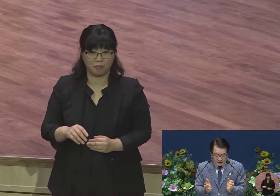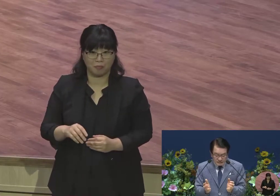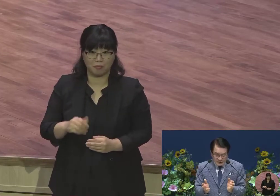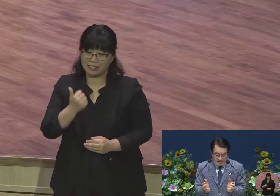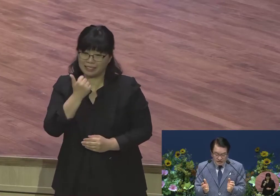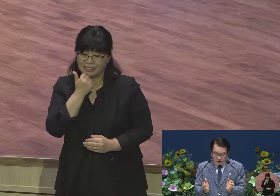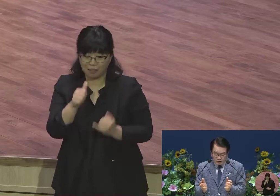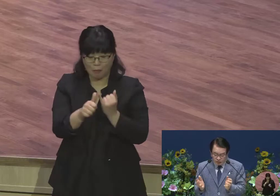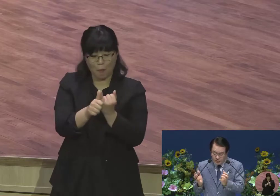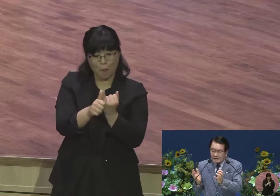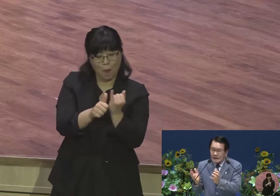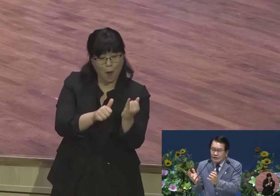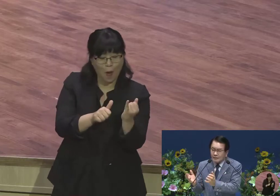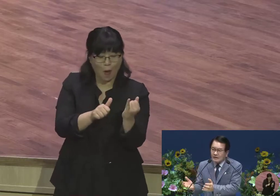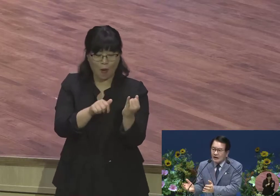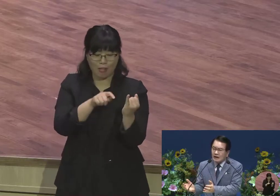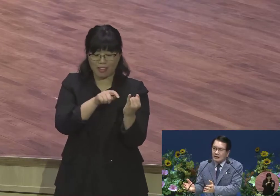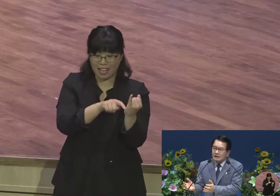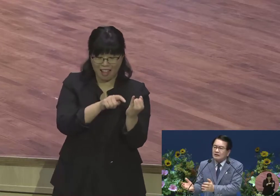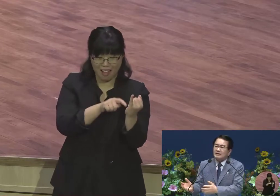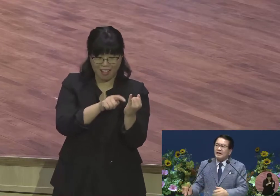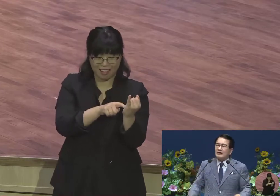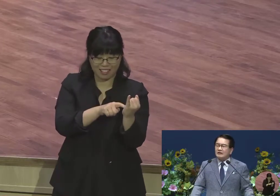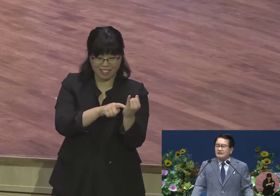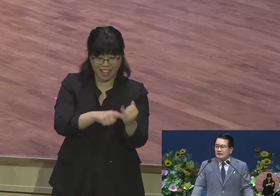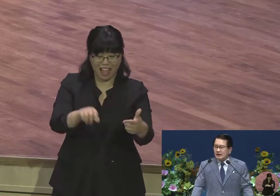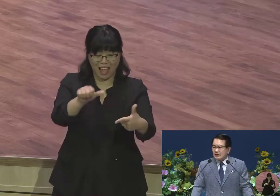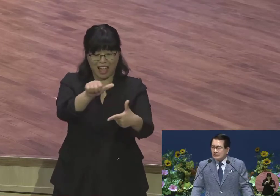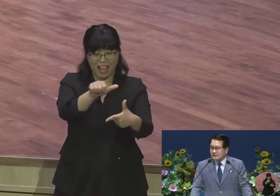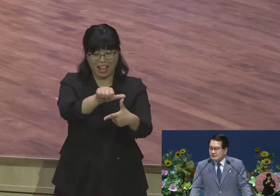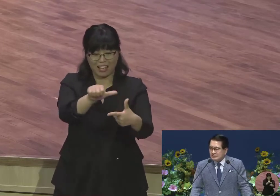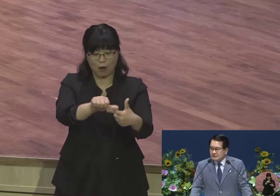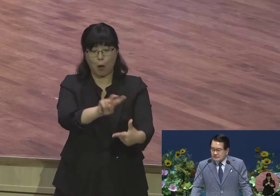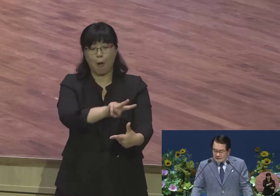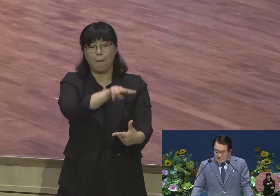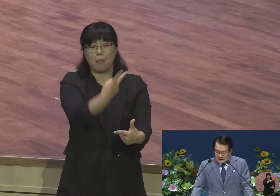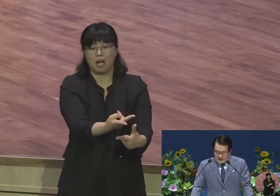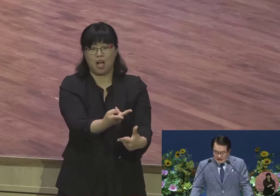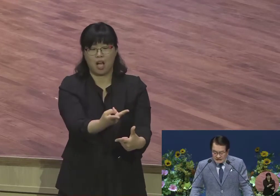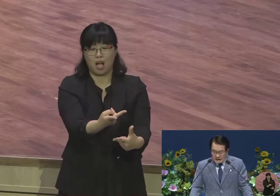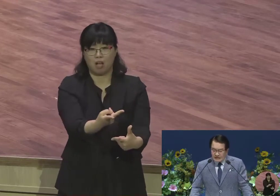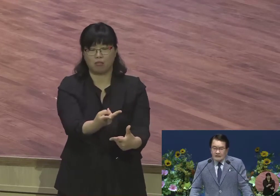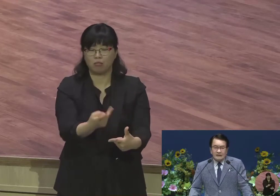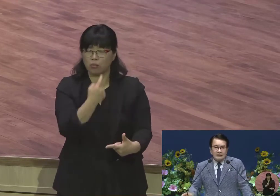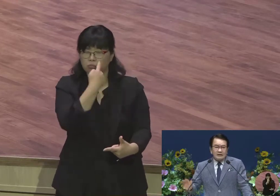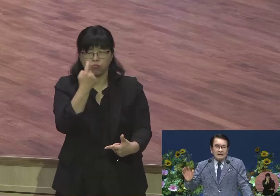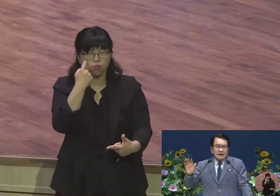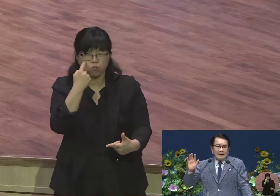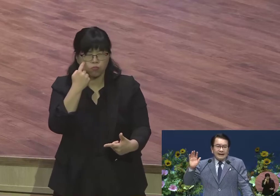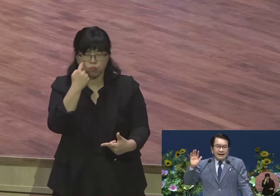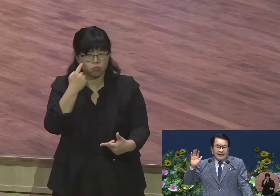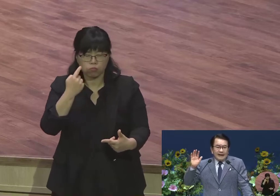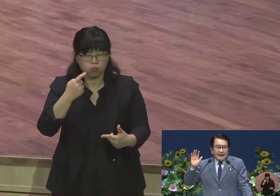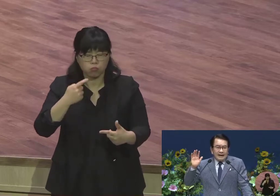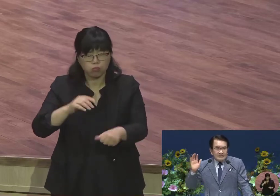별미를 가지고 이삭에 들어와 축복해 달라고 합니다 그때 그제서야 이 이삭이